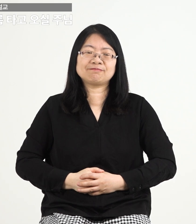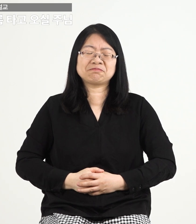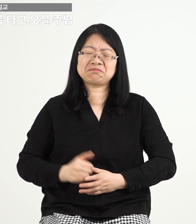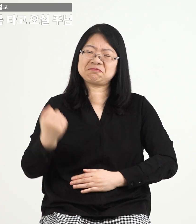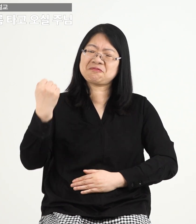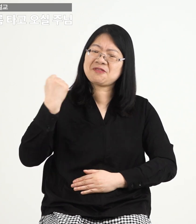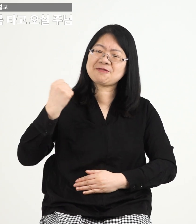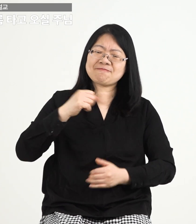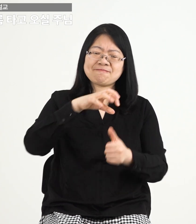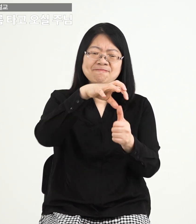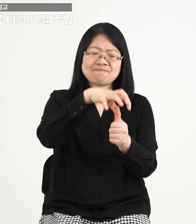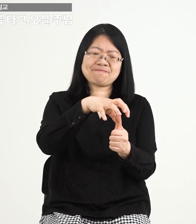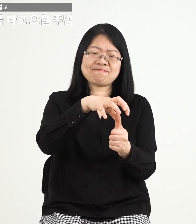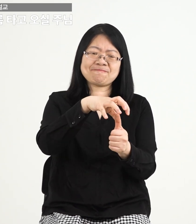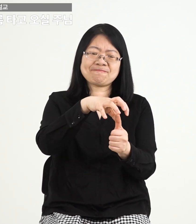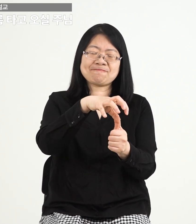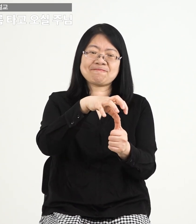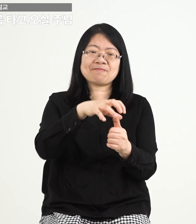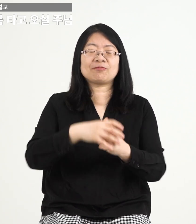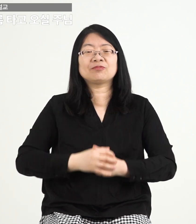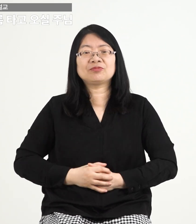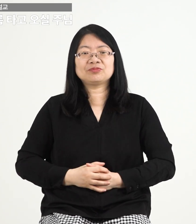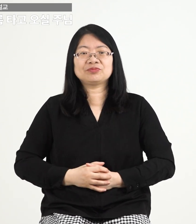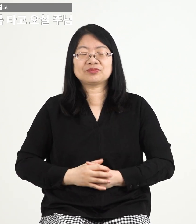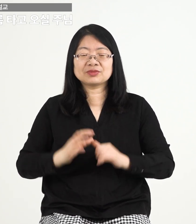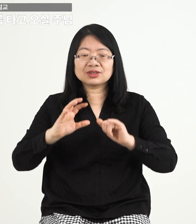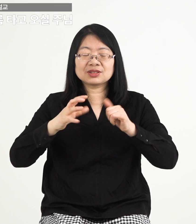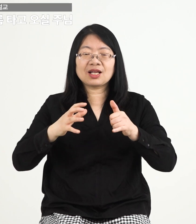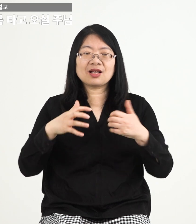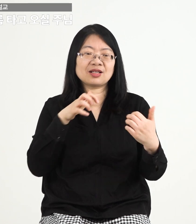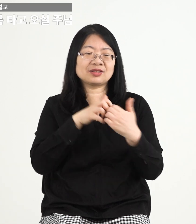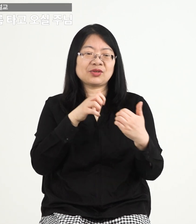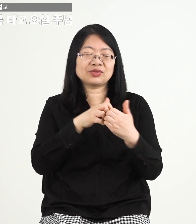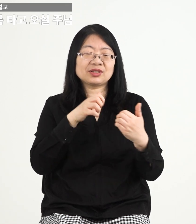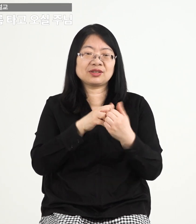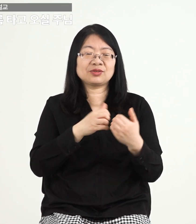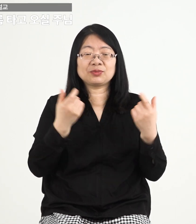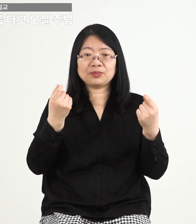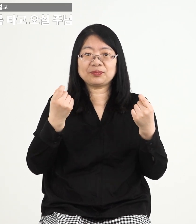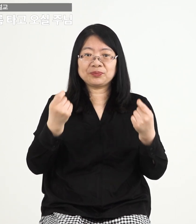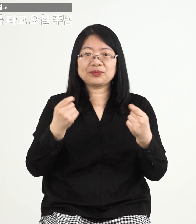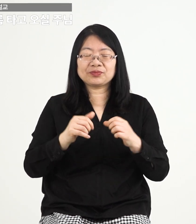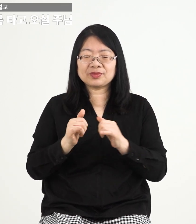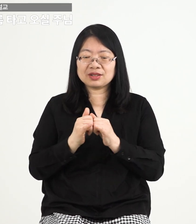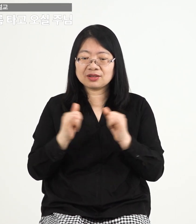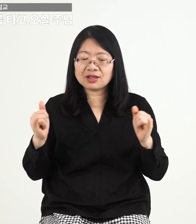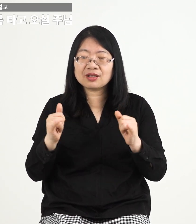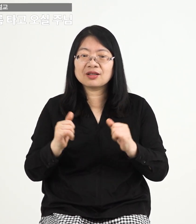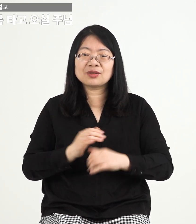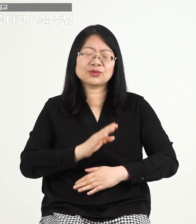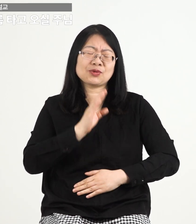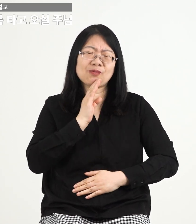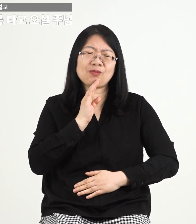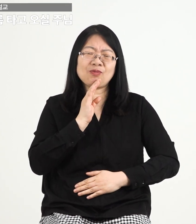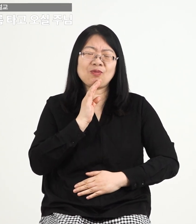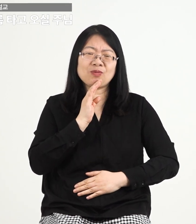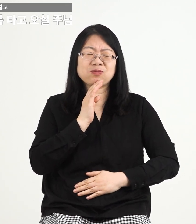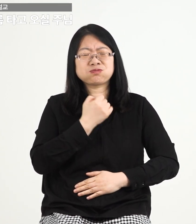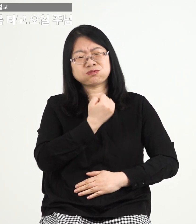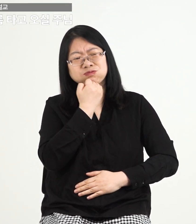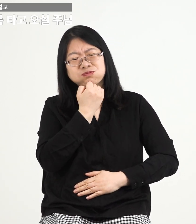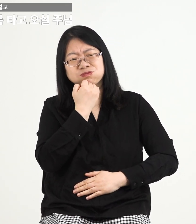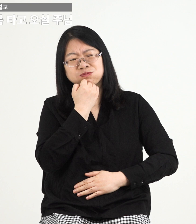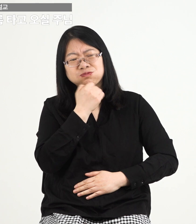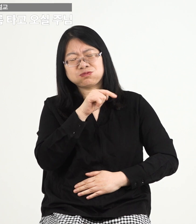힘으로 누르는 평화였어요. 세상의 전쟁의 논리도 그렇잖아요. 인간이 얼마나 웃기는